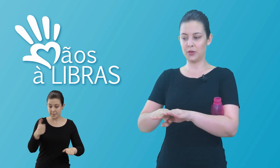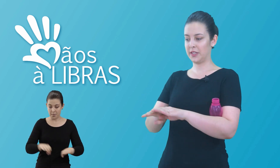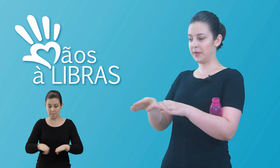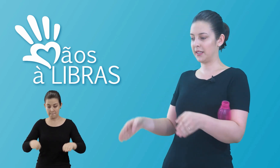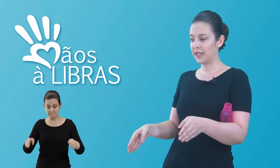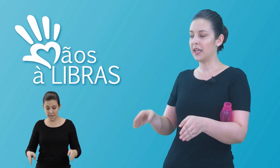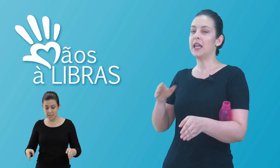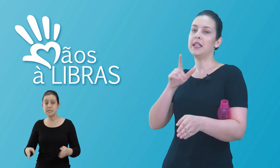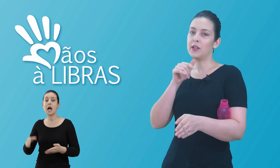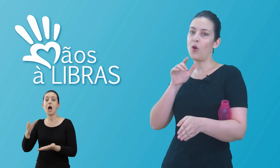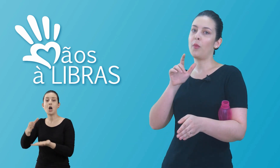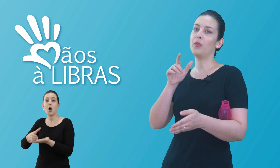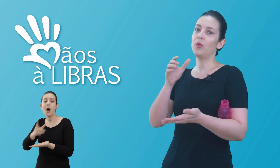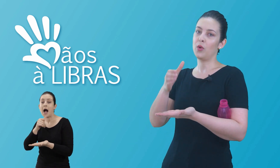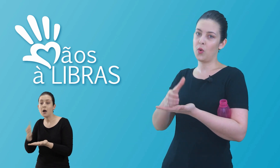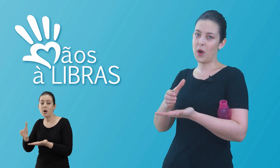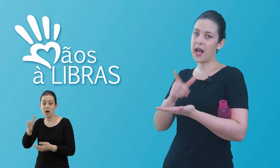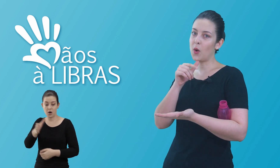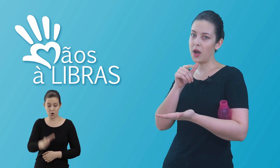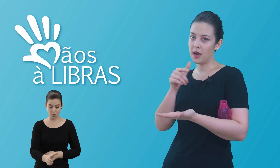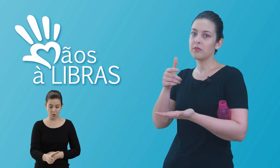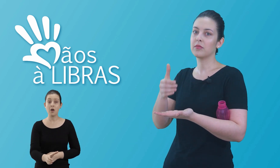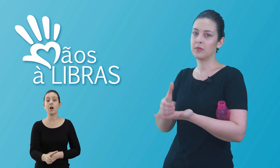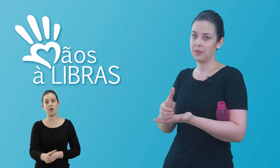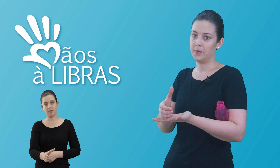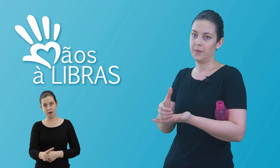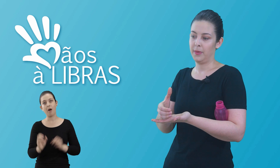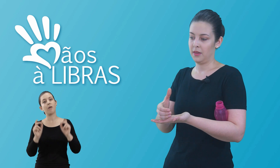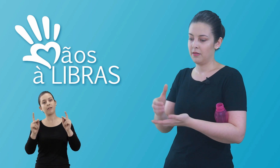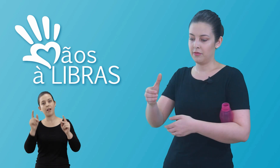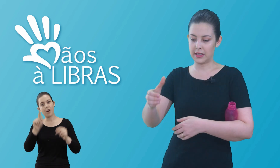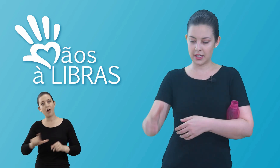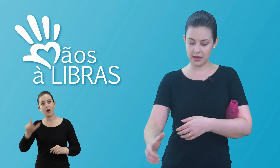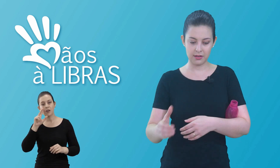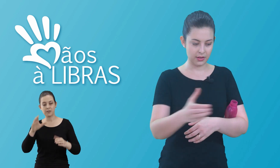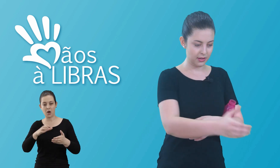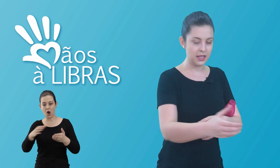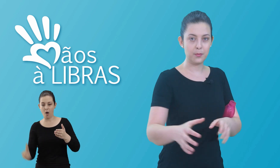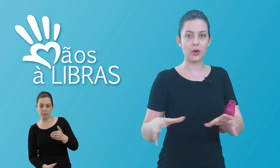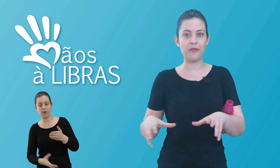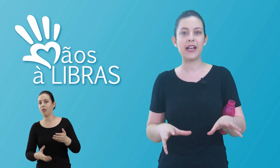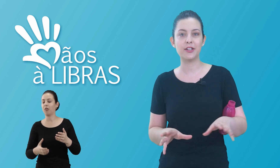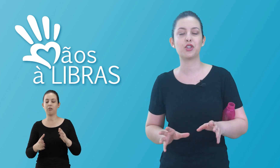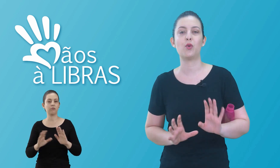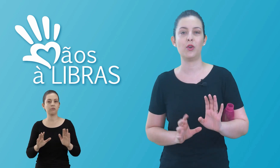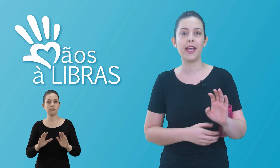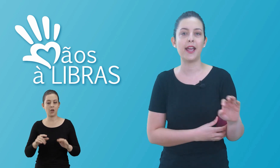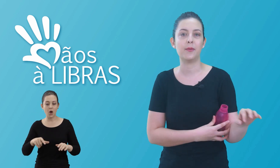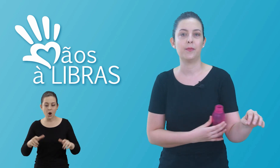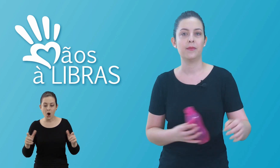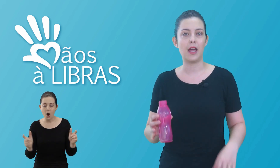aqui, esse copo com água vai ter que ir para o referente